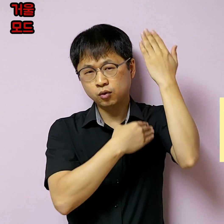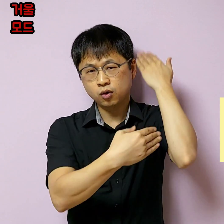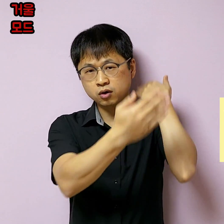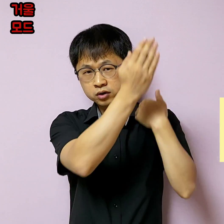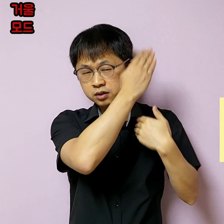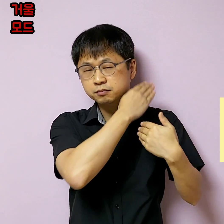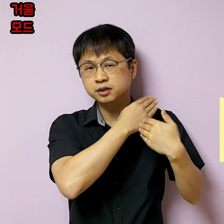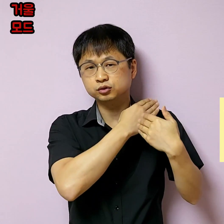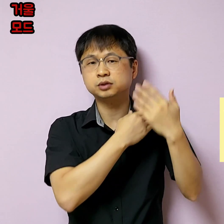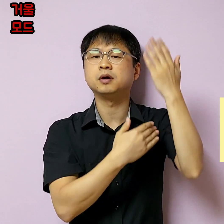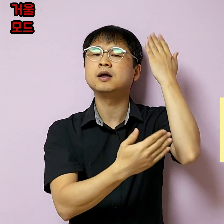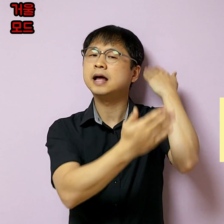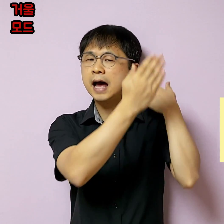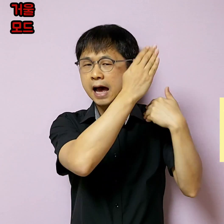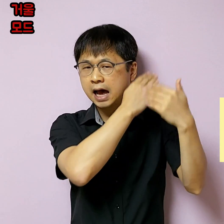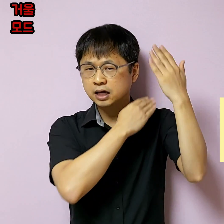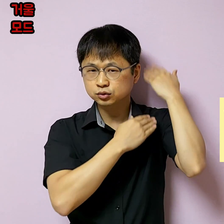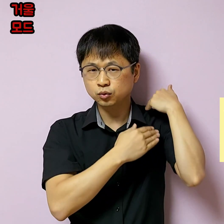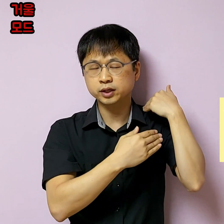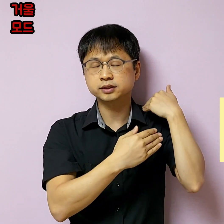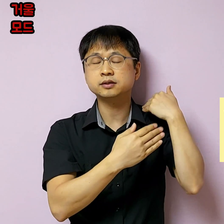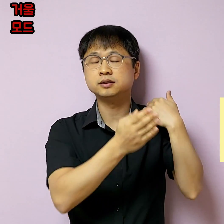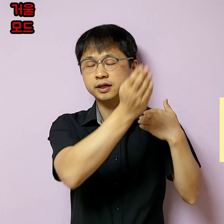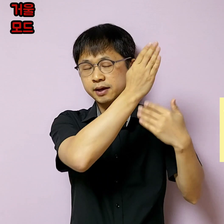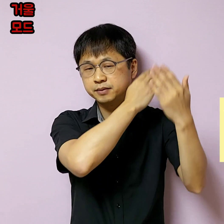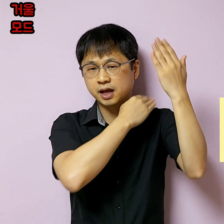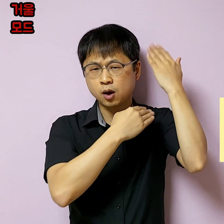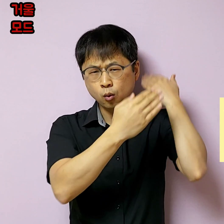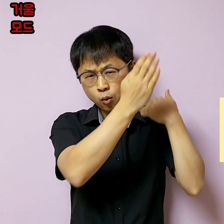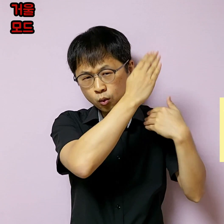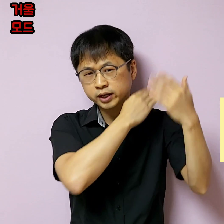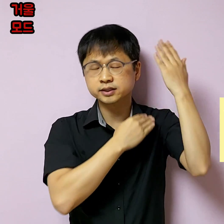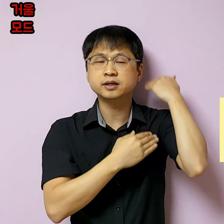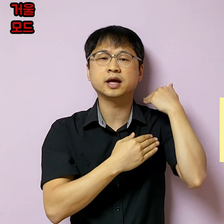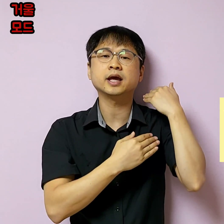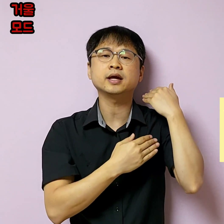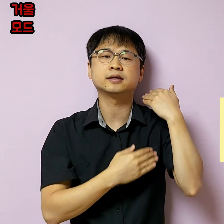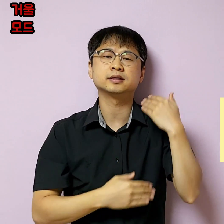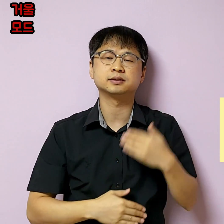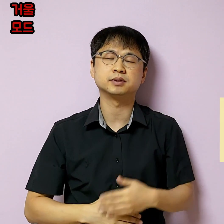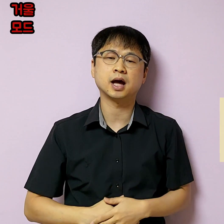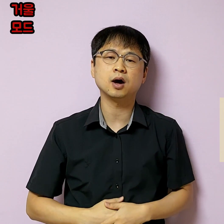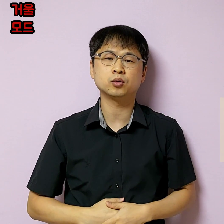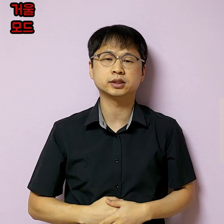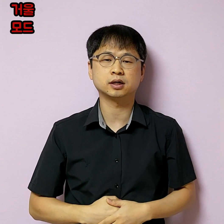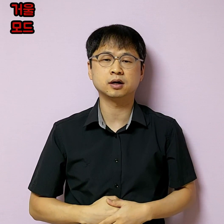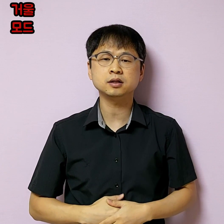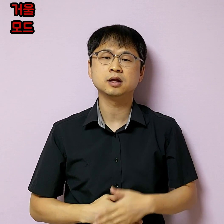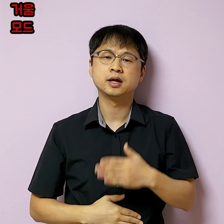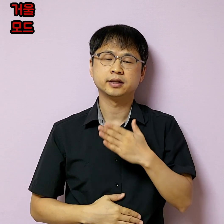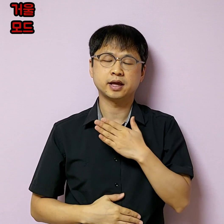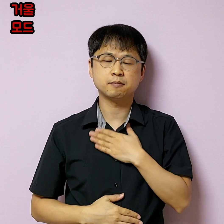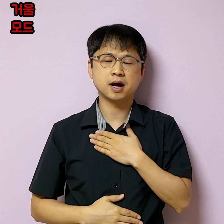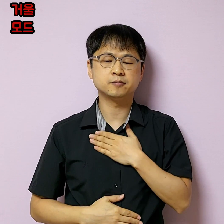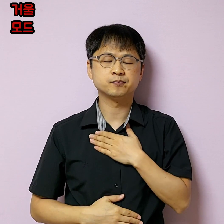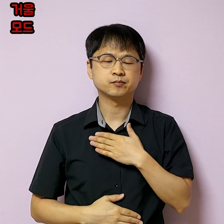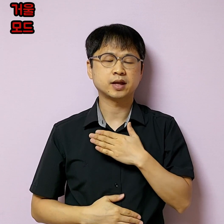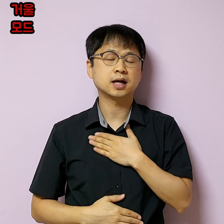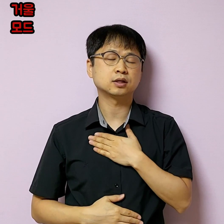뒤로 거듭 밀어주시면 아주 오래전을 얘기합니다. 오래전에 이런 뜻입니다. 오래전 내 마음 나란